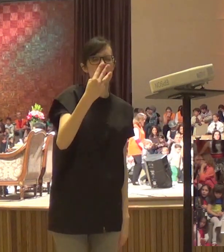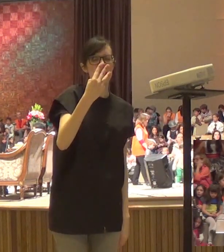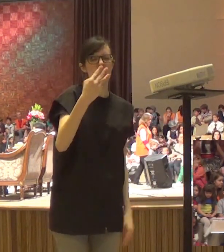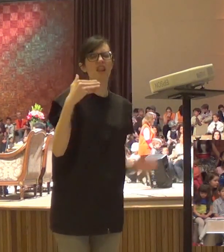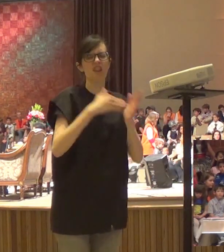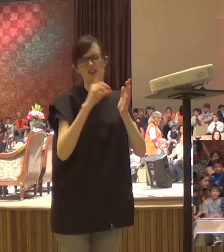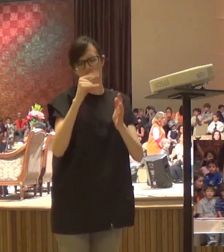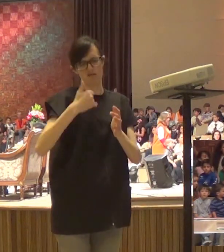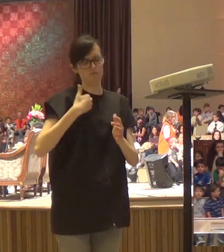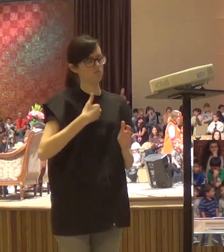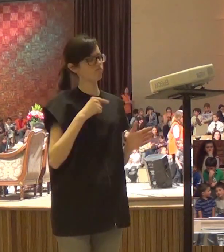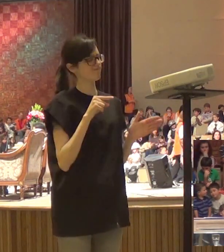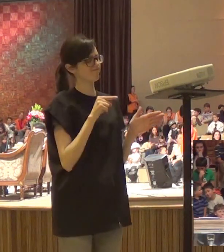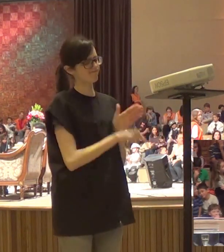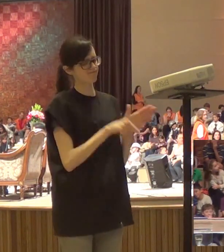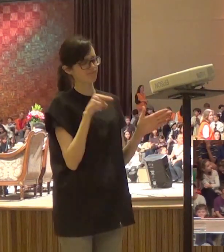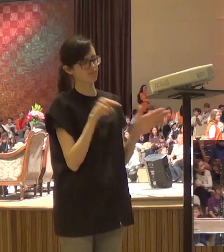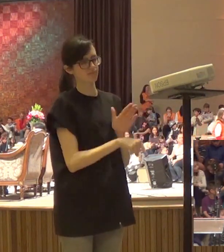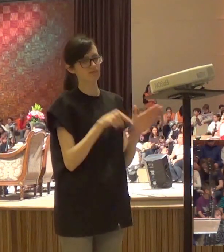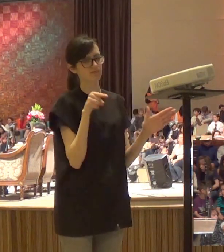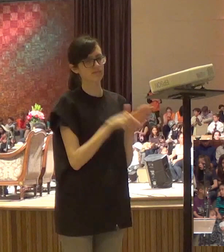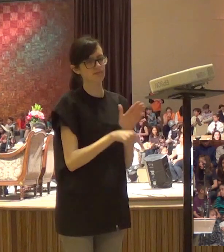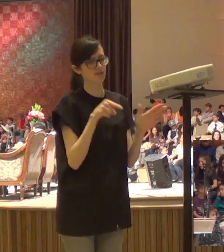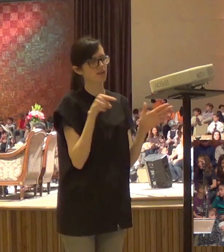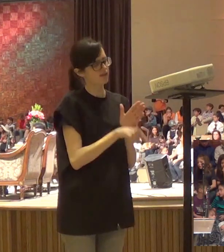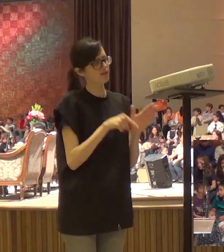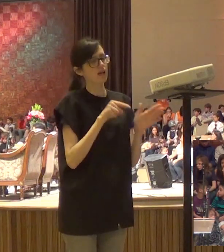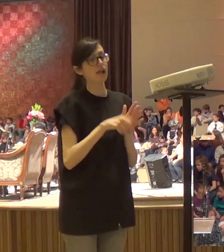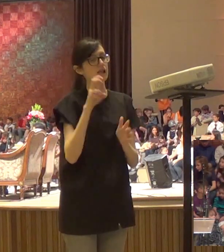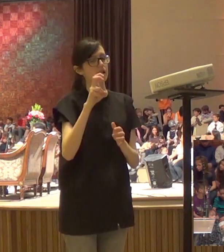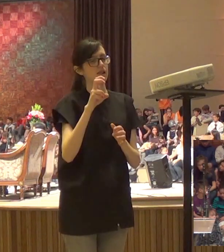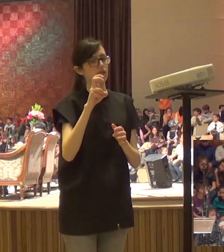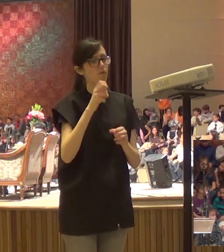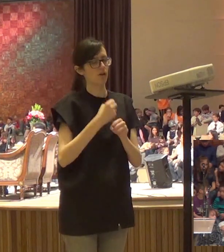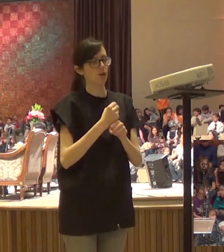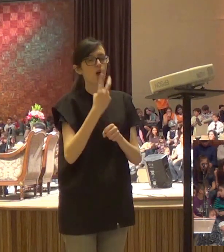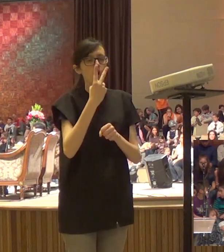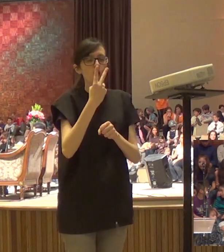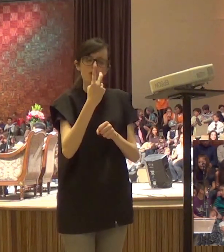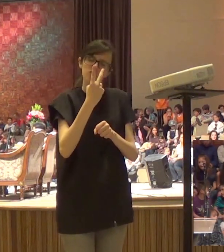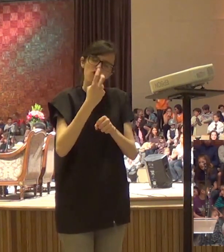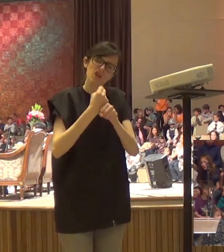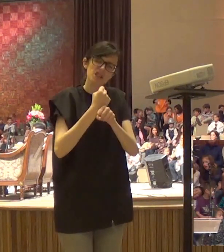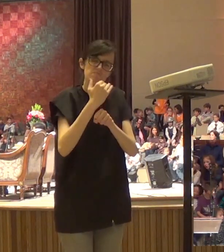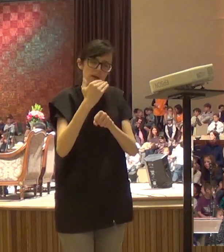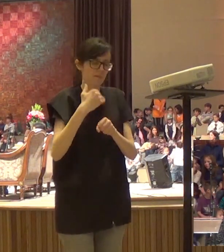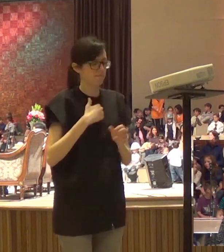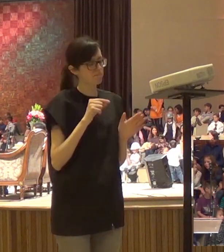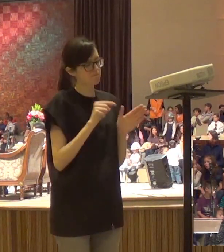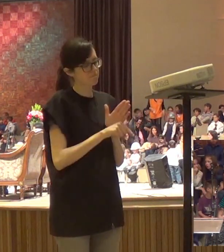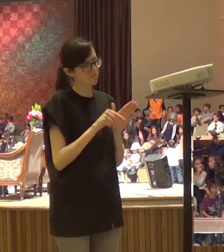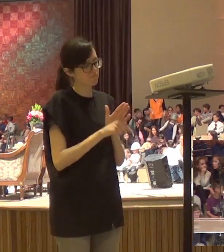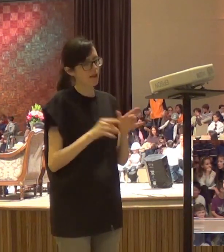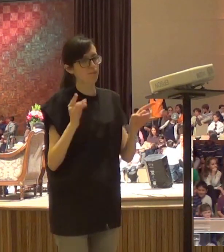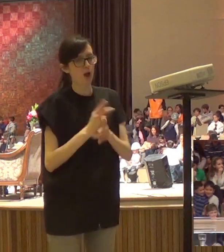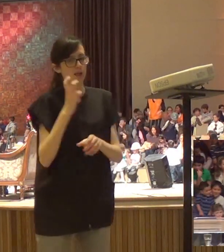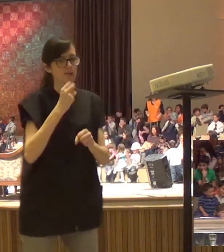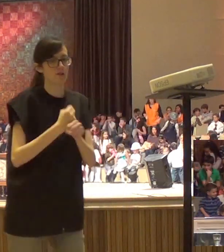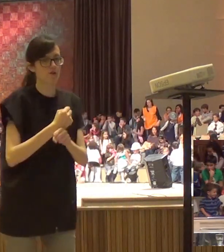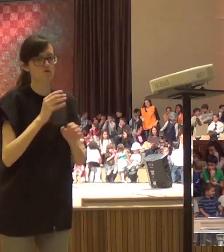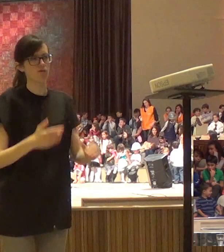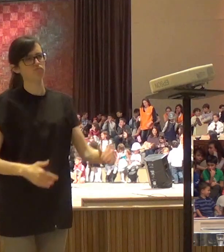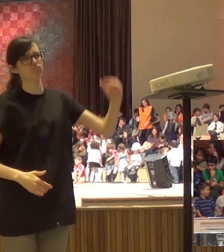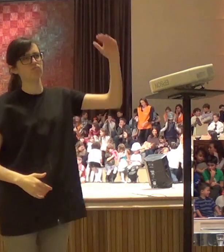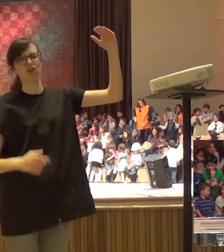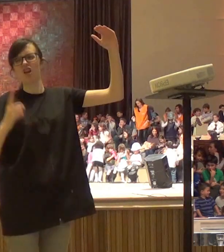anos. Ele fez uma entrevista na metade desses 5 anos e no final desse período de 5 anos, quando os adolescentes já tinham